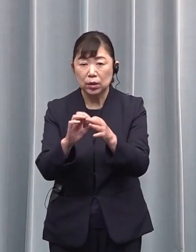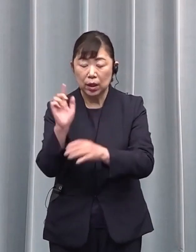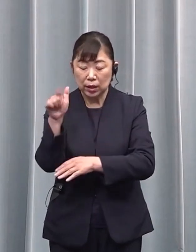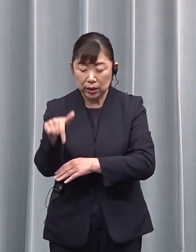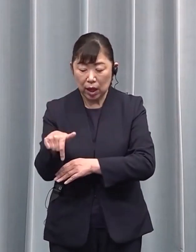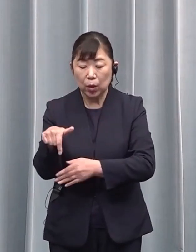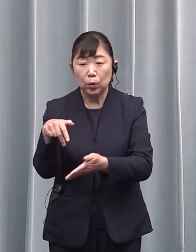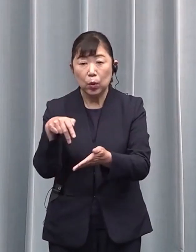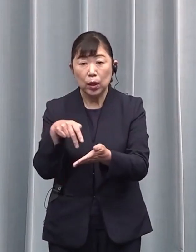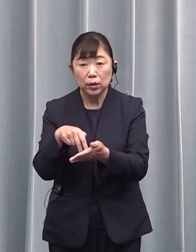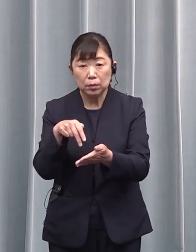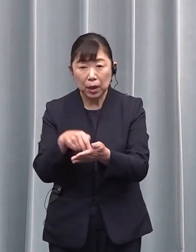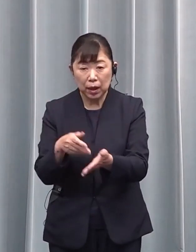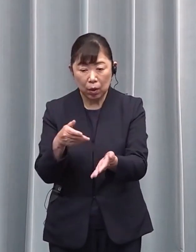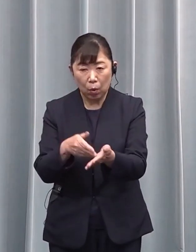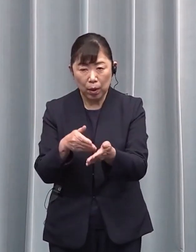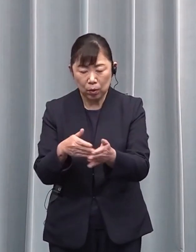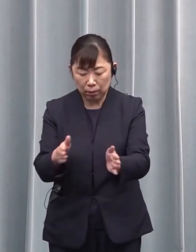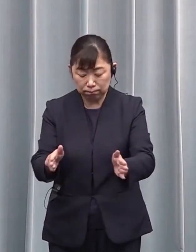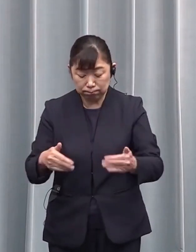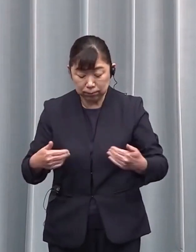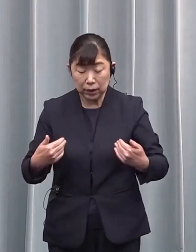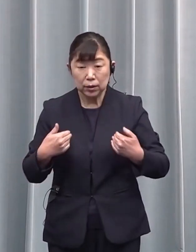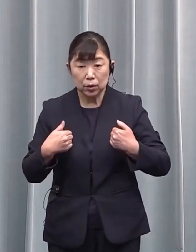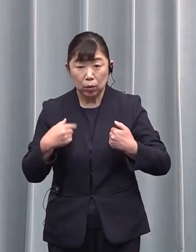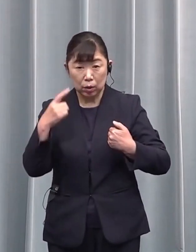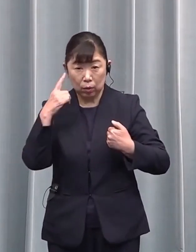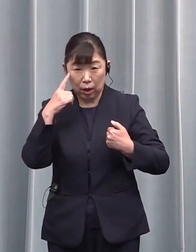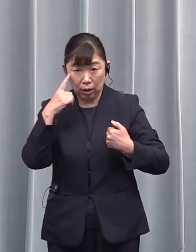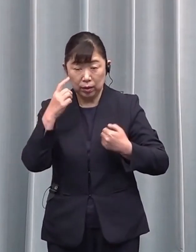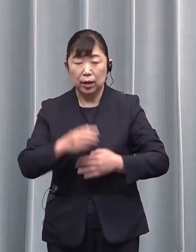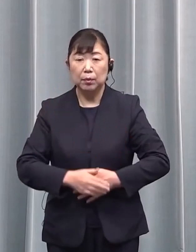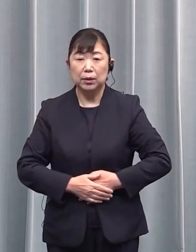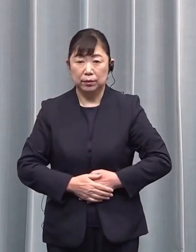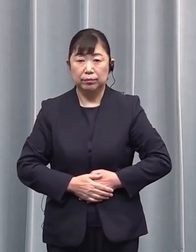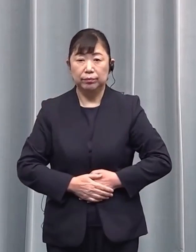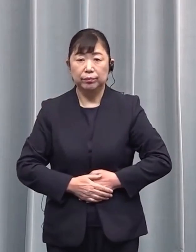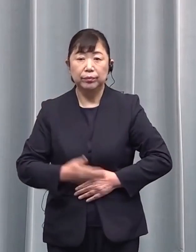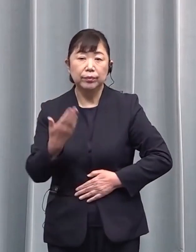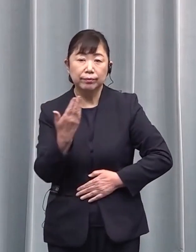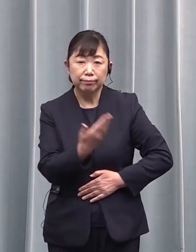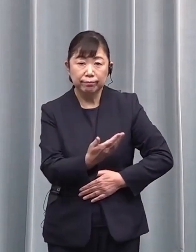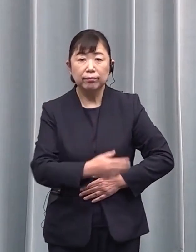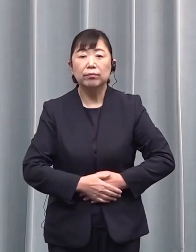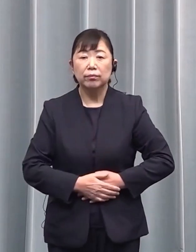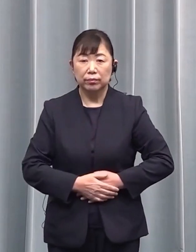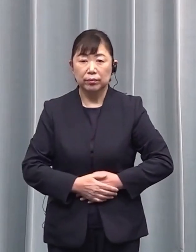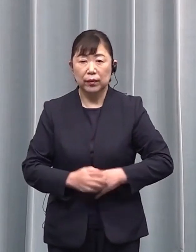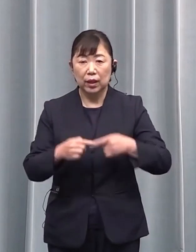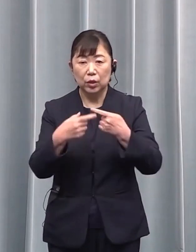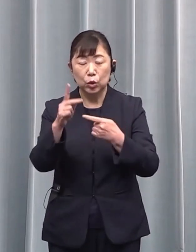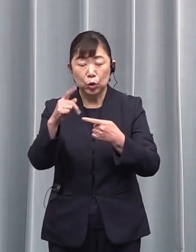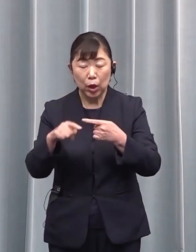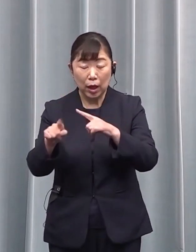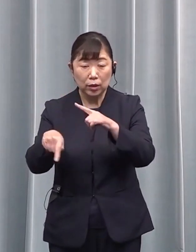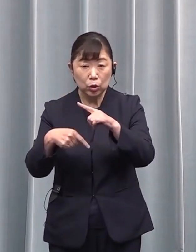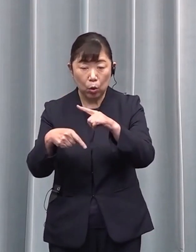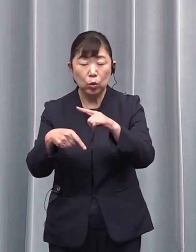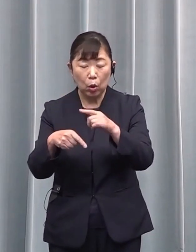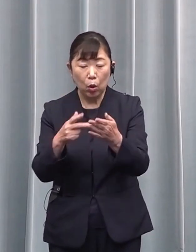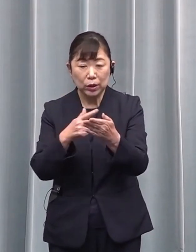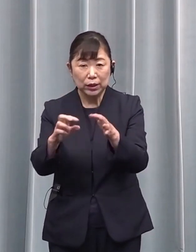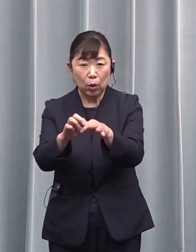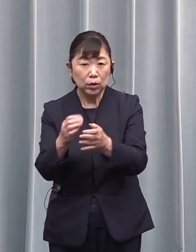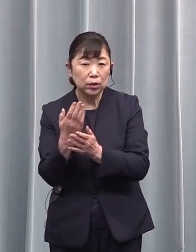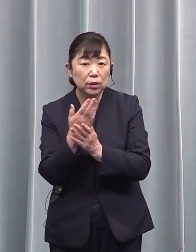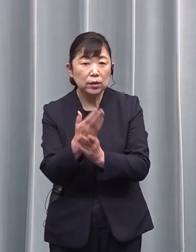場でコメントすることは差し控えなければならないと考えております。 はい、では入管庁が出した資料に関連してお聞きします。